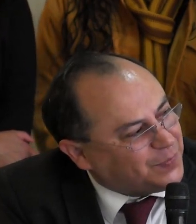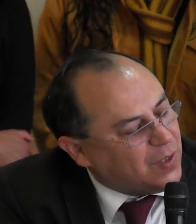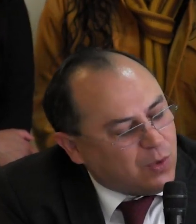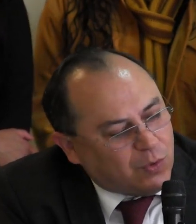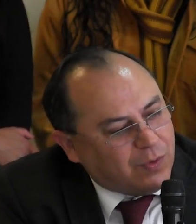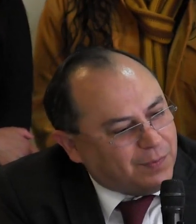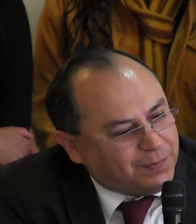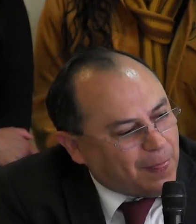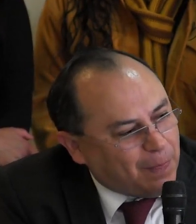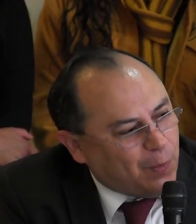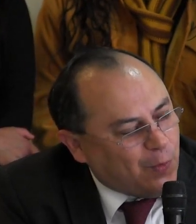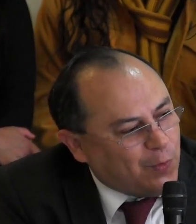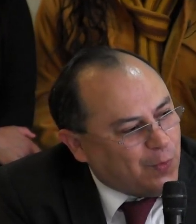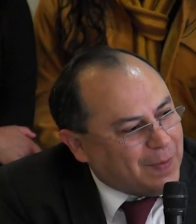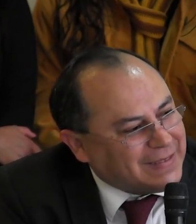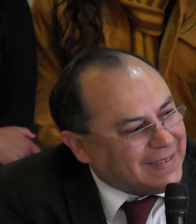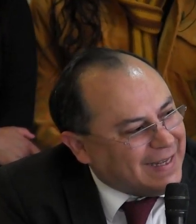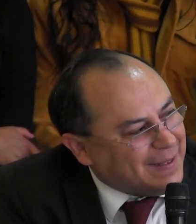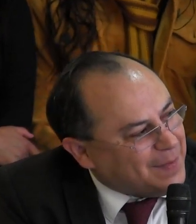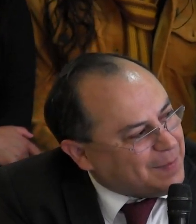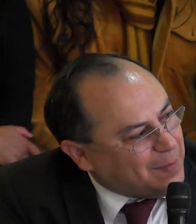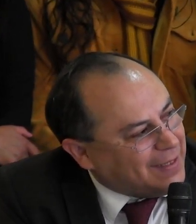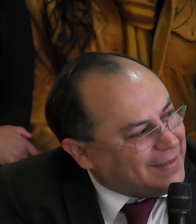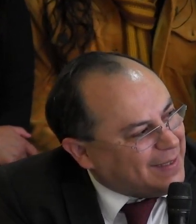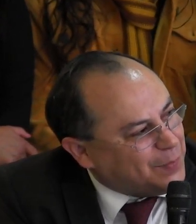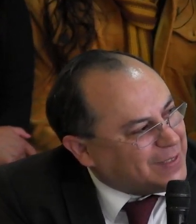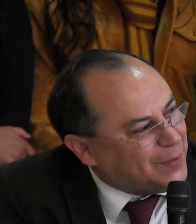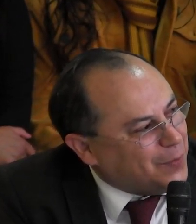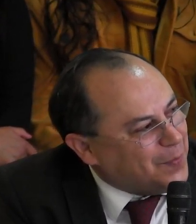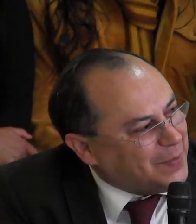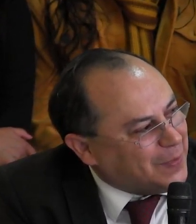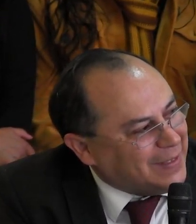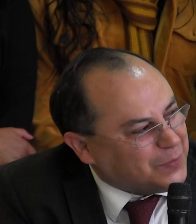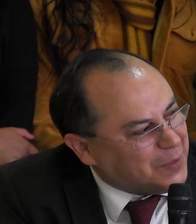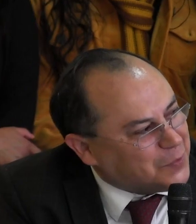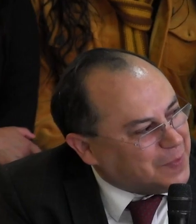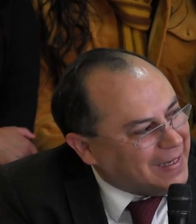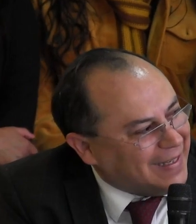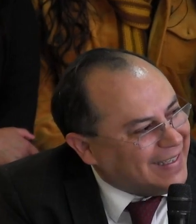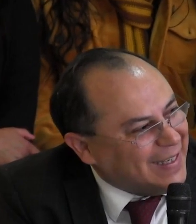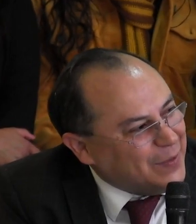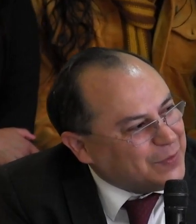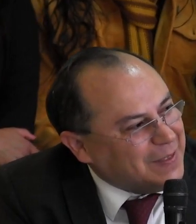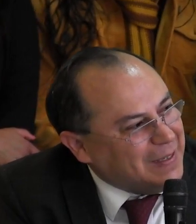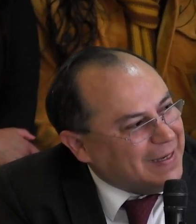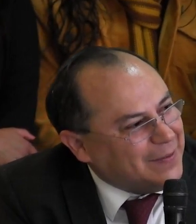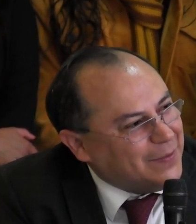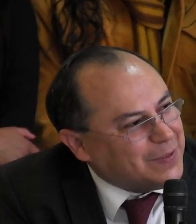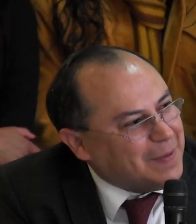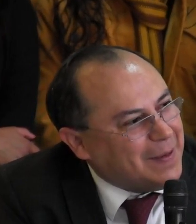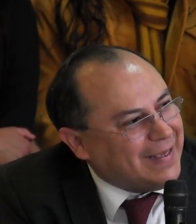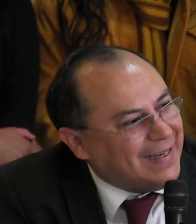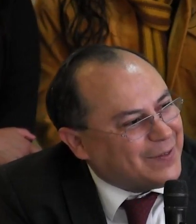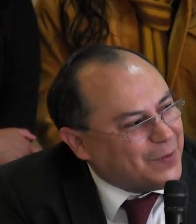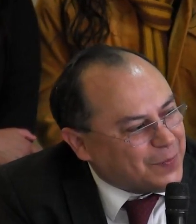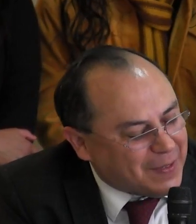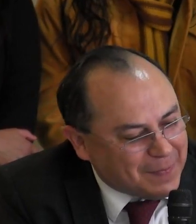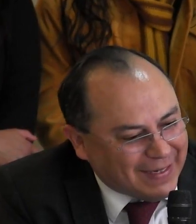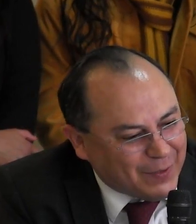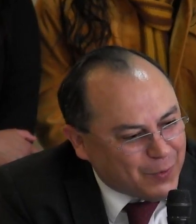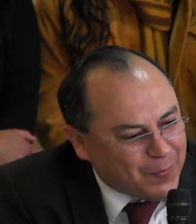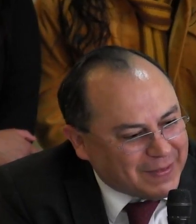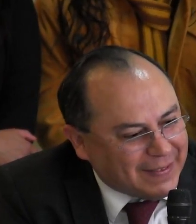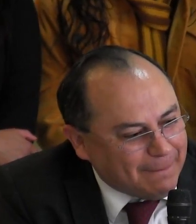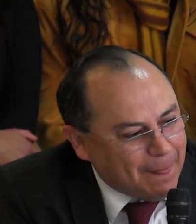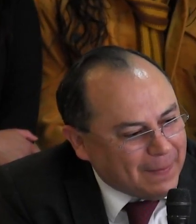nombre. No pasa nada, mi hermano, aquí tenemos el documento, ahí no se nos va no se va el error